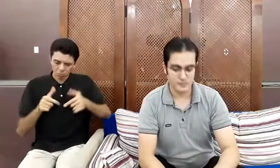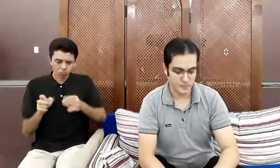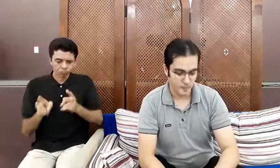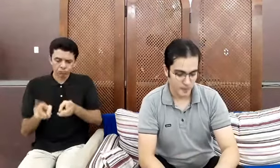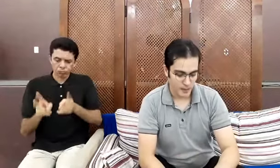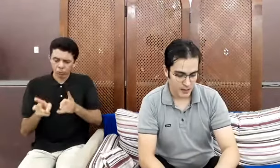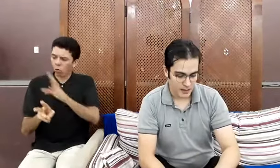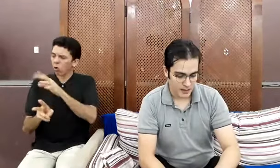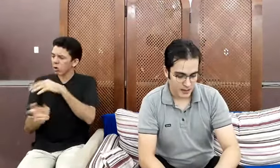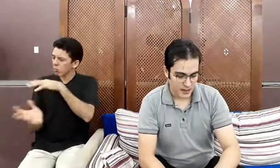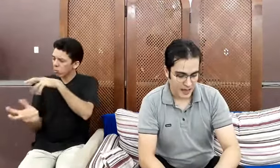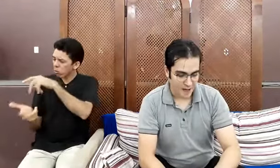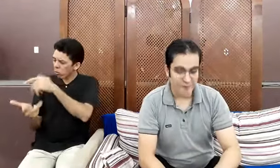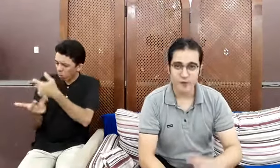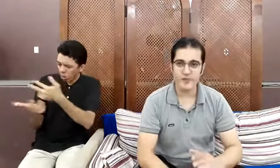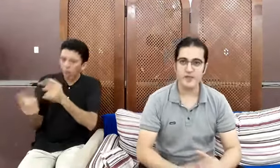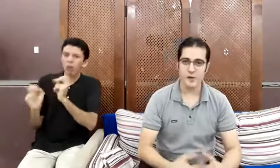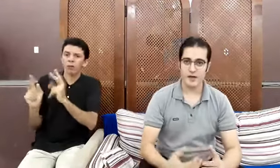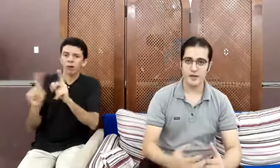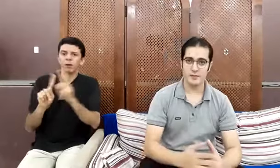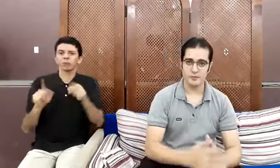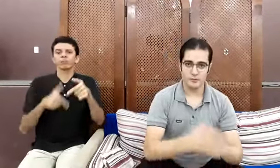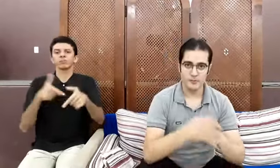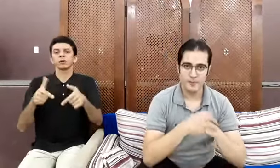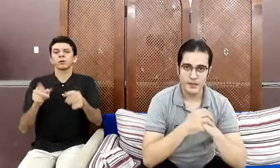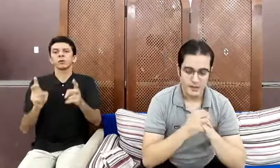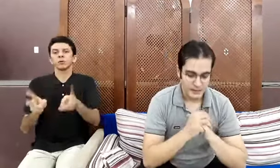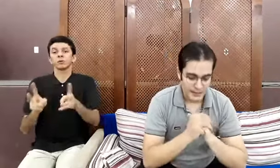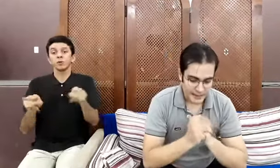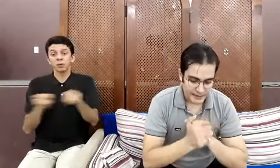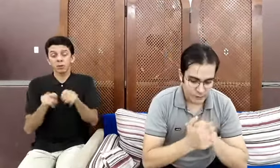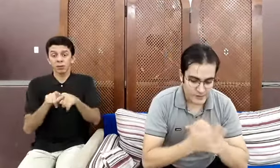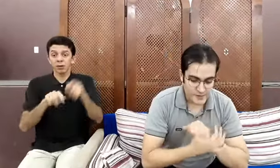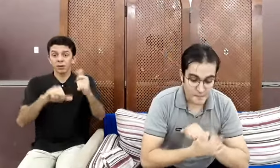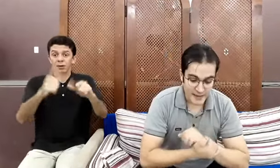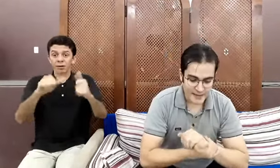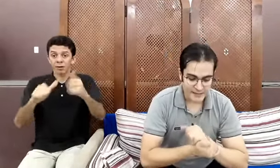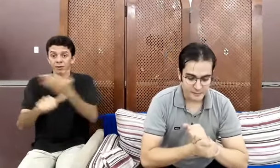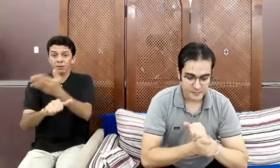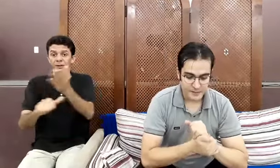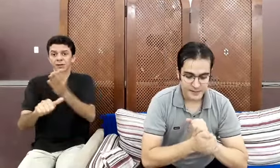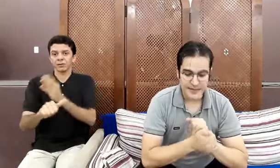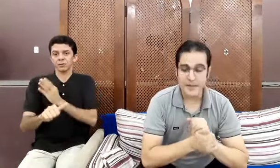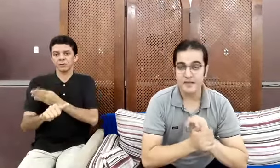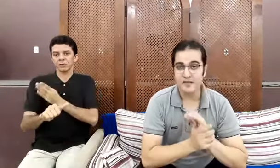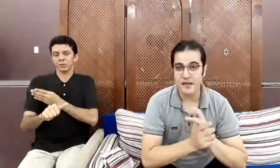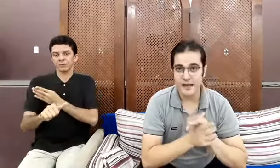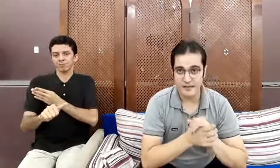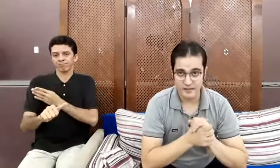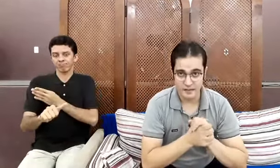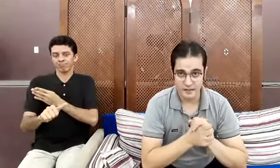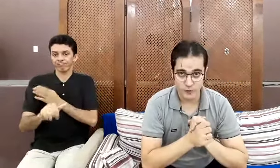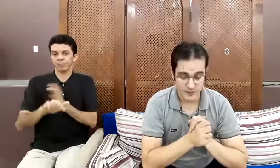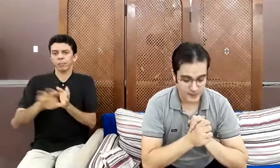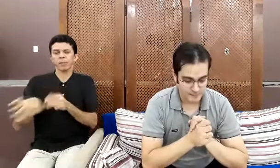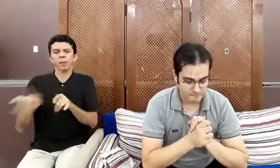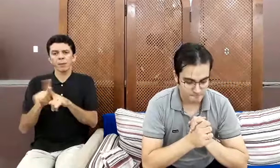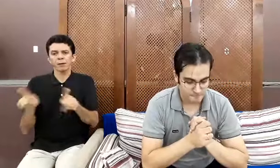corações. A força de alguém, irmãos, ela não se mede na capacidade que essa